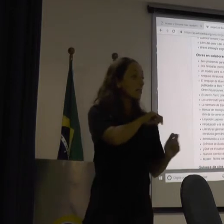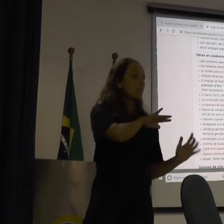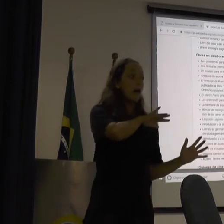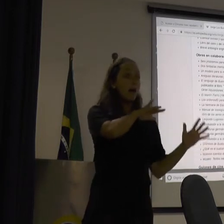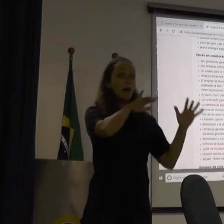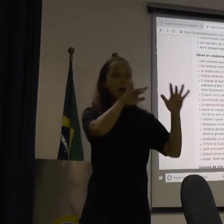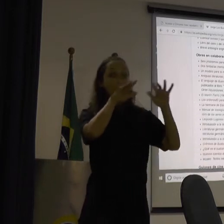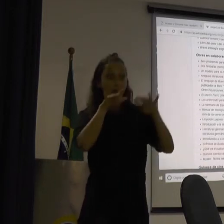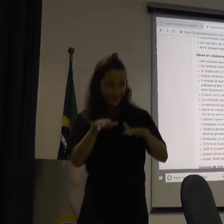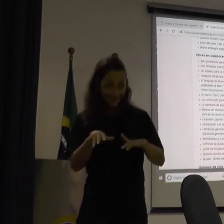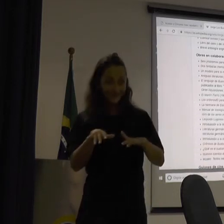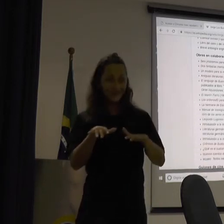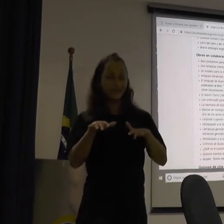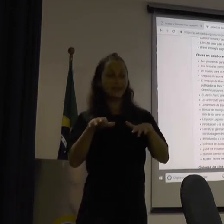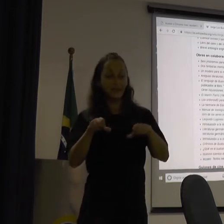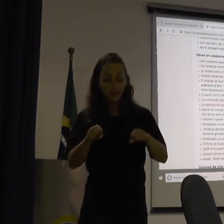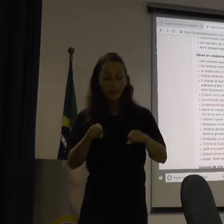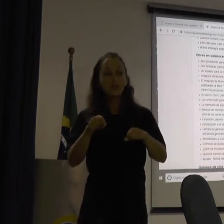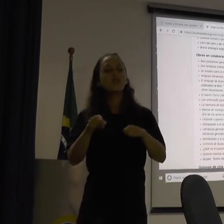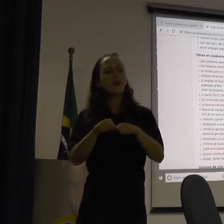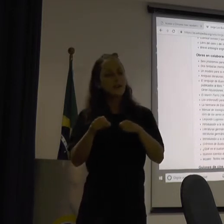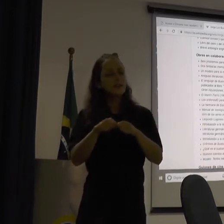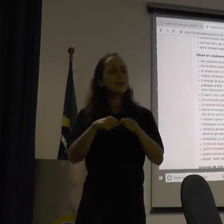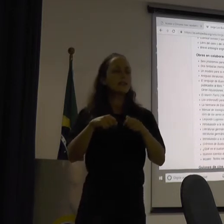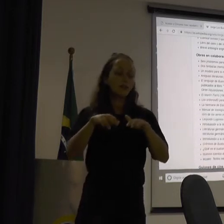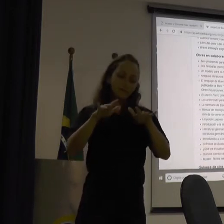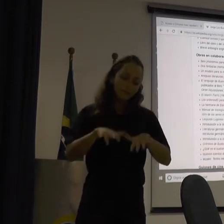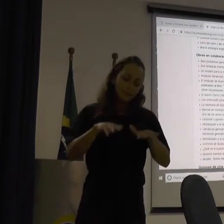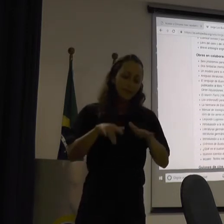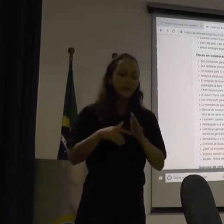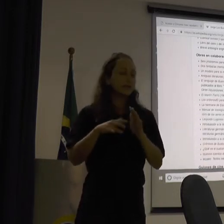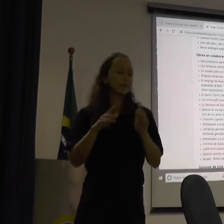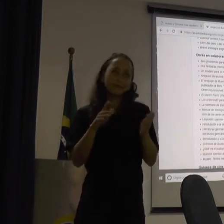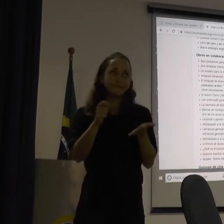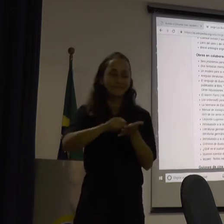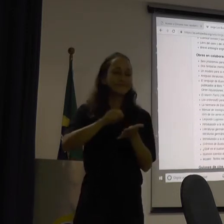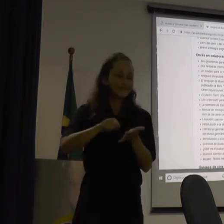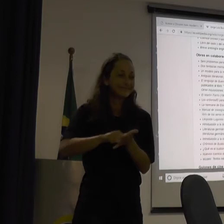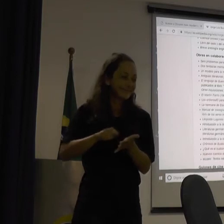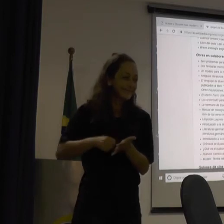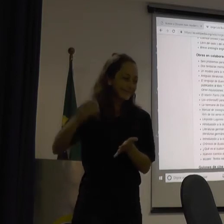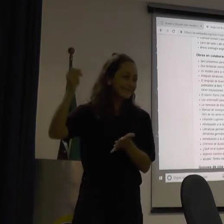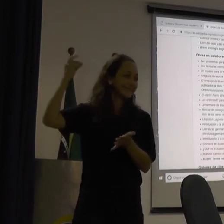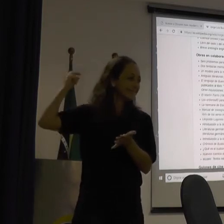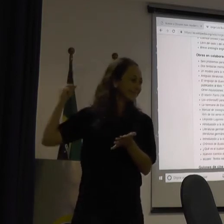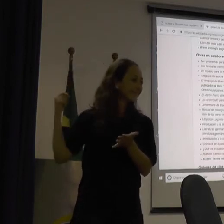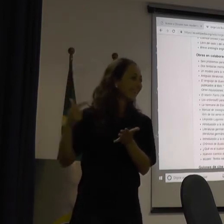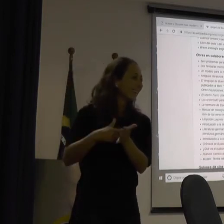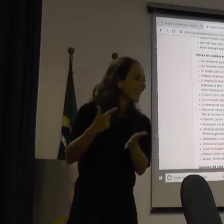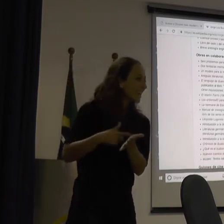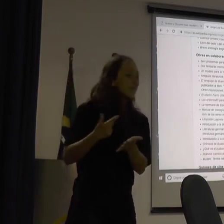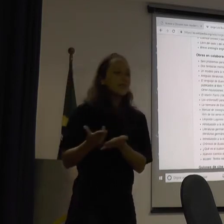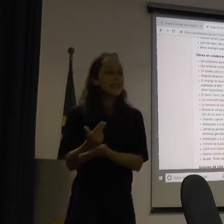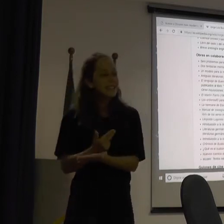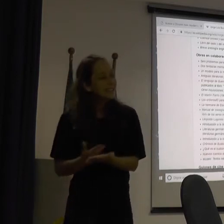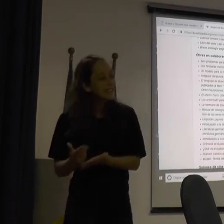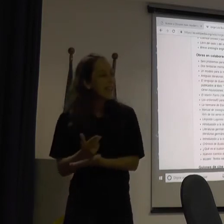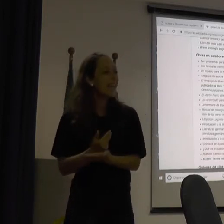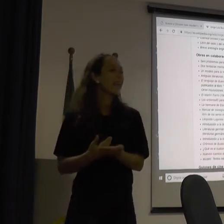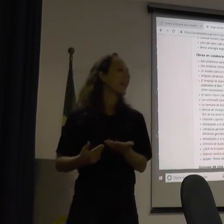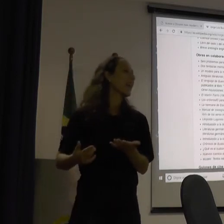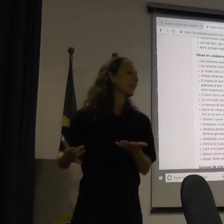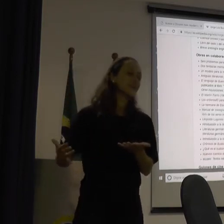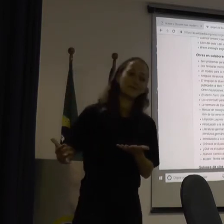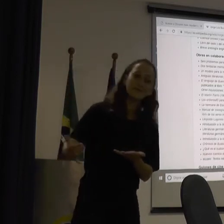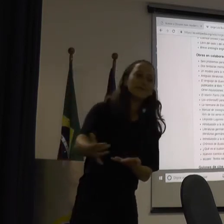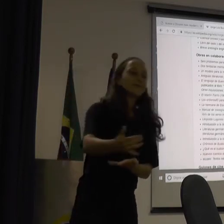escreviam, faziam livros de viagem, biografia, desenhos. Então, de fato, através